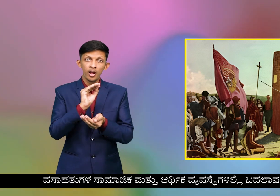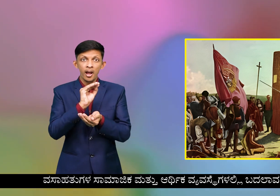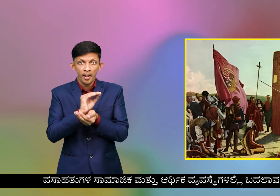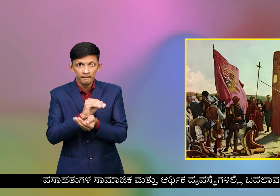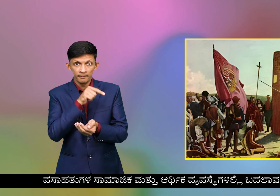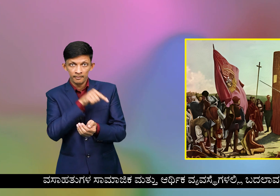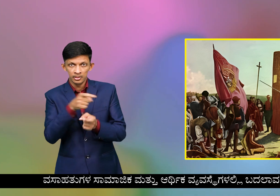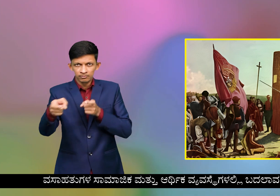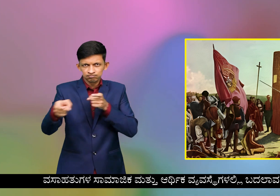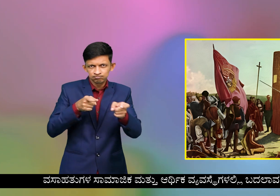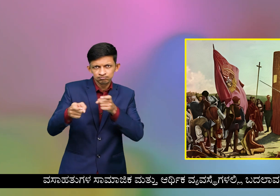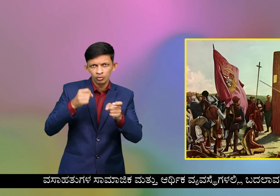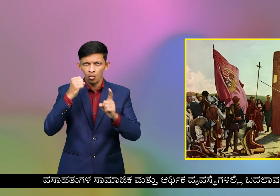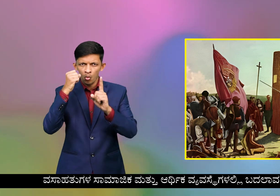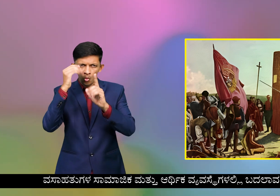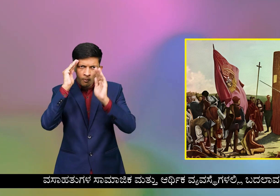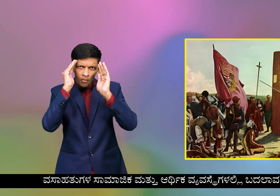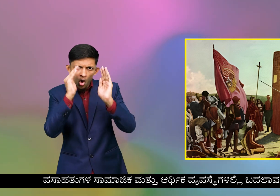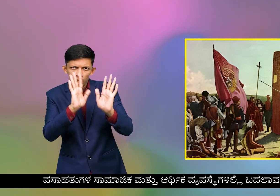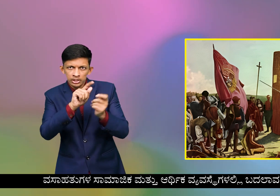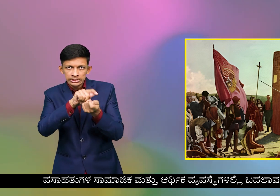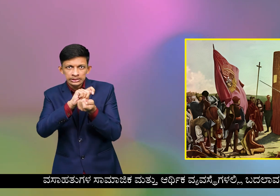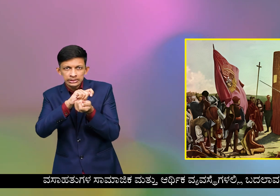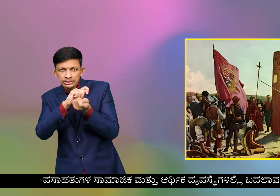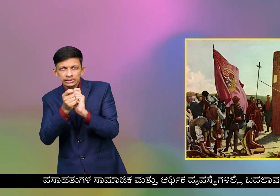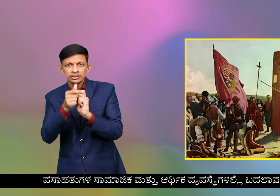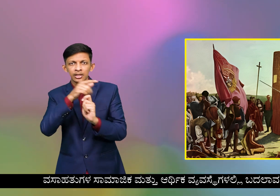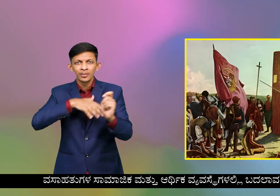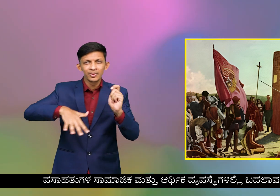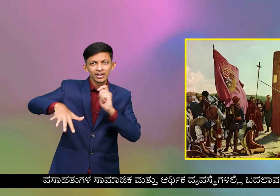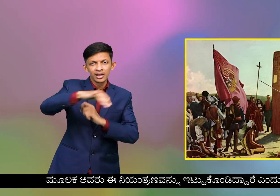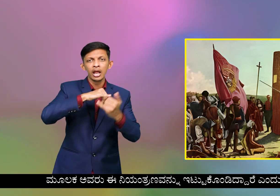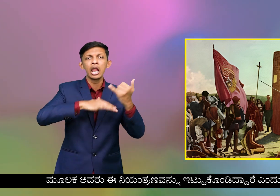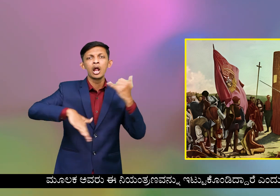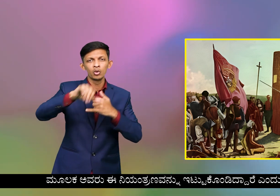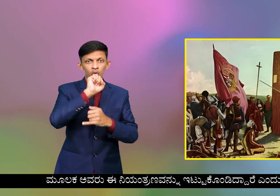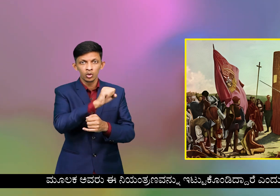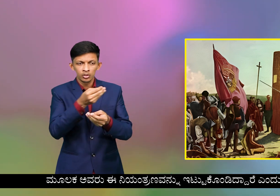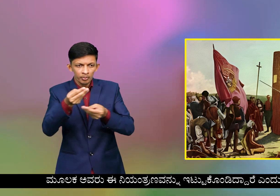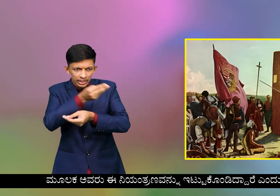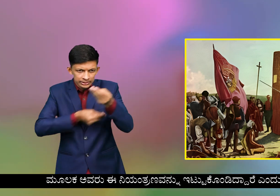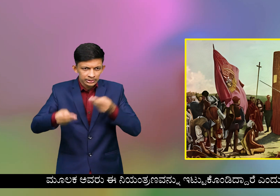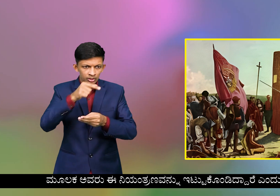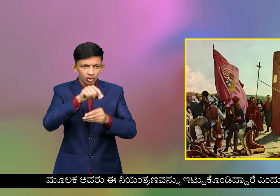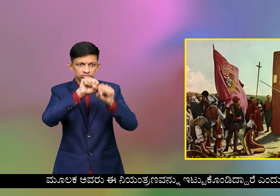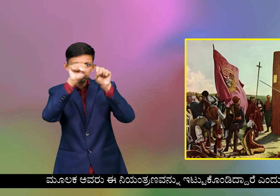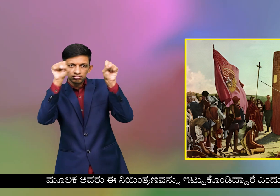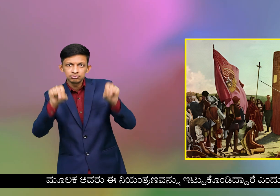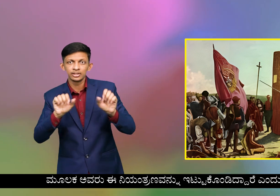ಸಾಮಾಜಿಕ ಮತ್ತು ಆರ್ಥಿಕ ವ್ಯವಸ್ಥೆಗಳಲ್ಲಿನ ಬದಲಾವಣೆಗಳನ್ನು ಒತ್ತಾಯಿಸುವ ಮೂಲಕ ಅವರು ಈ ನಿಯಂತ್ರಣವನ್ನು